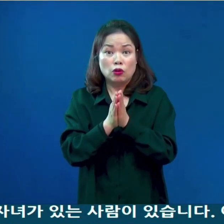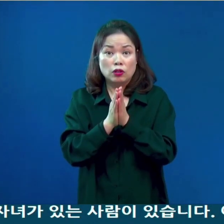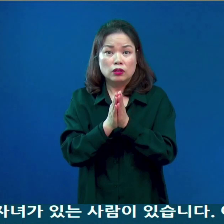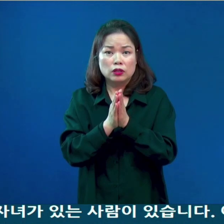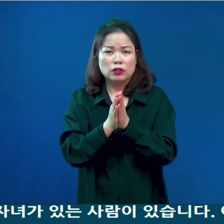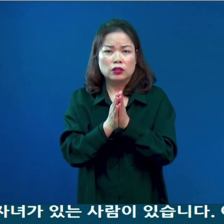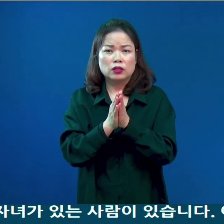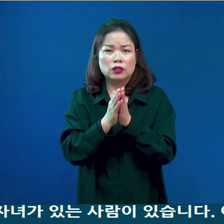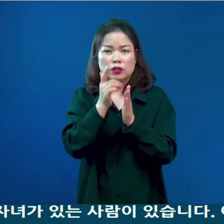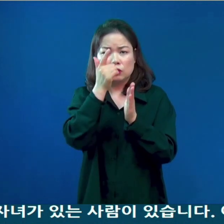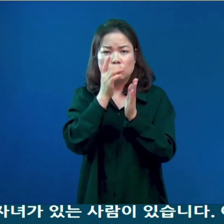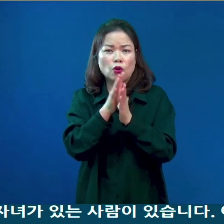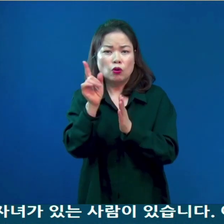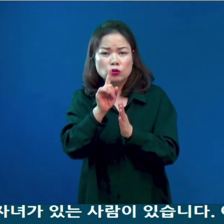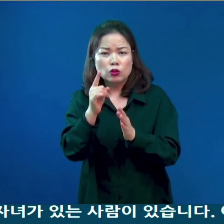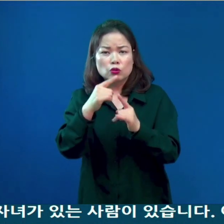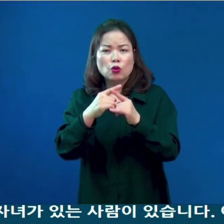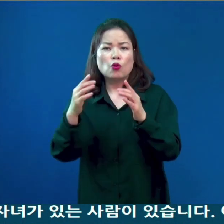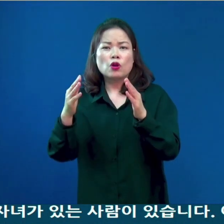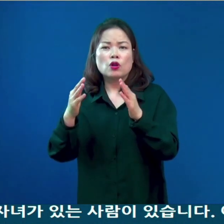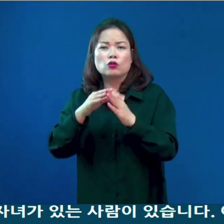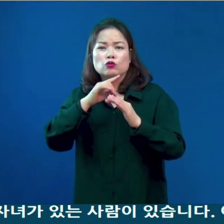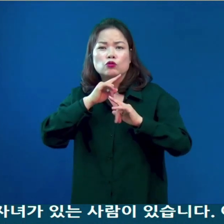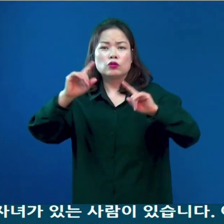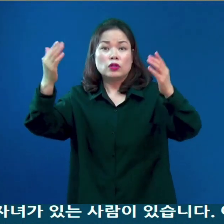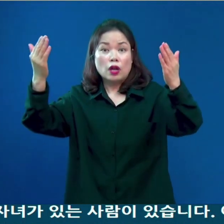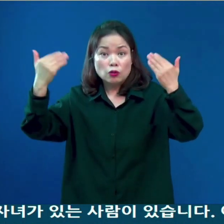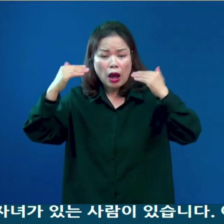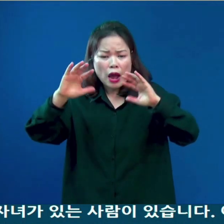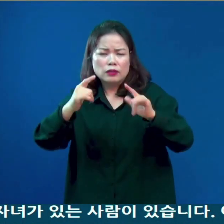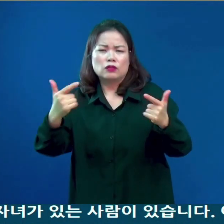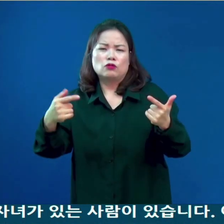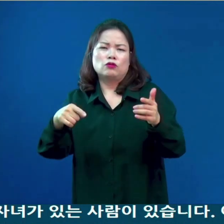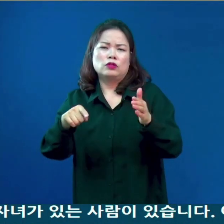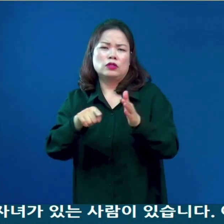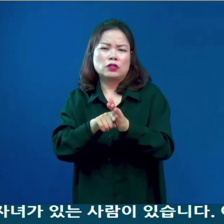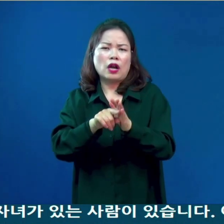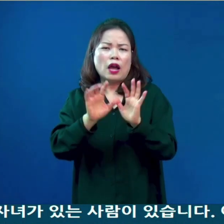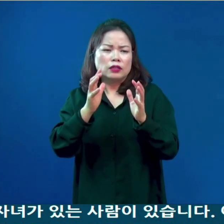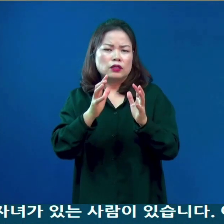이 기도가 어디서부터 일어났냐? 저희 교회 주일학교 아이들이 그 아이들을 위해서 기도하는 거예요.